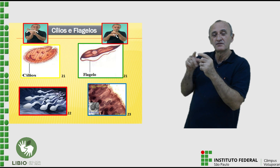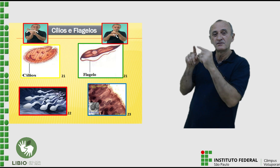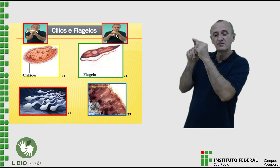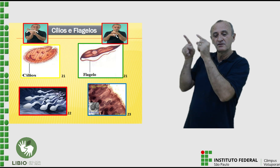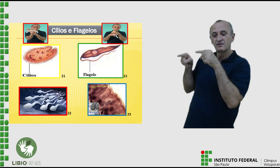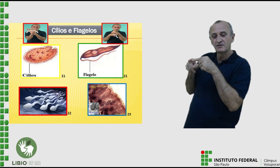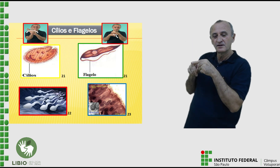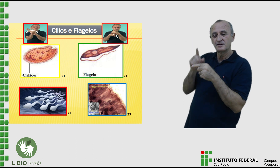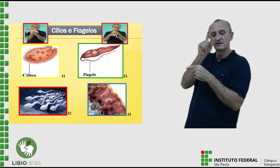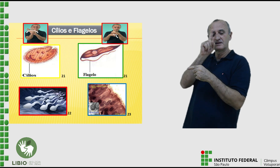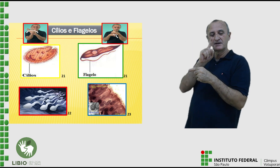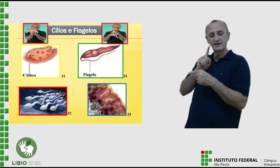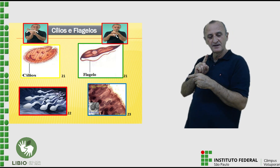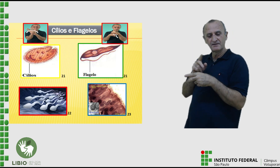figura